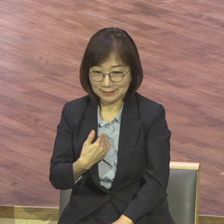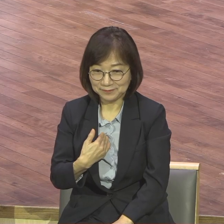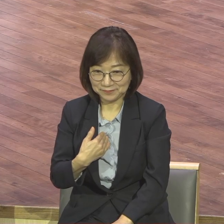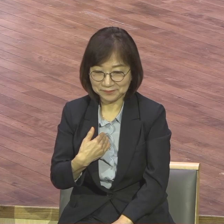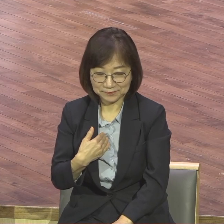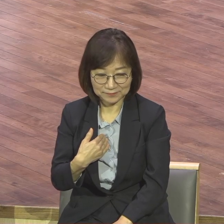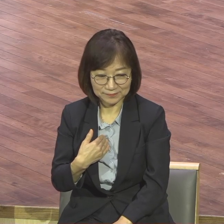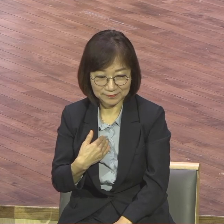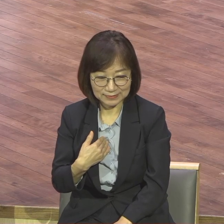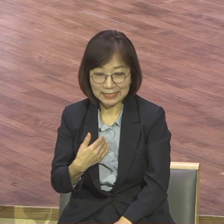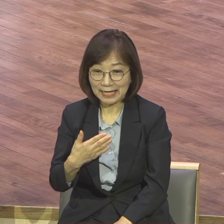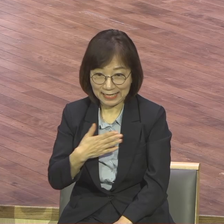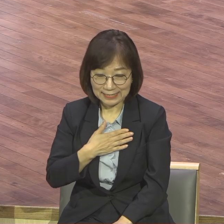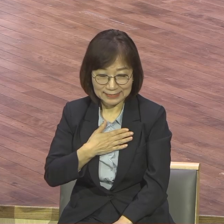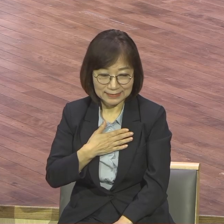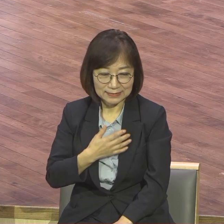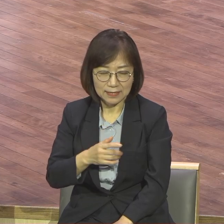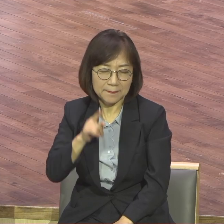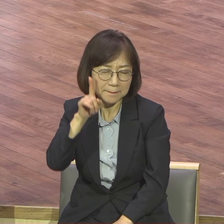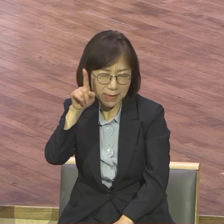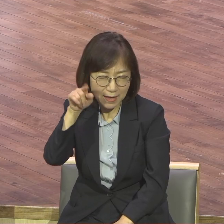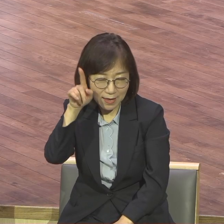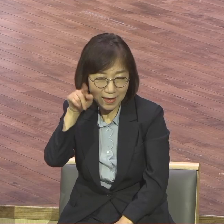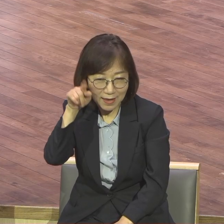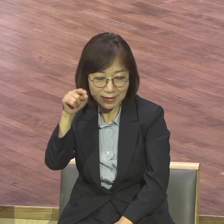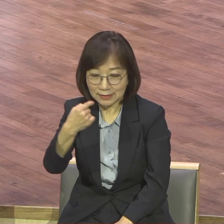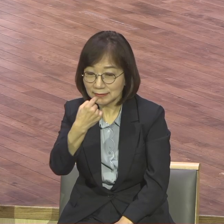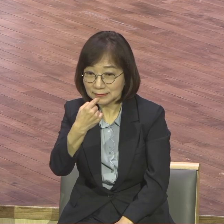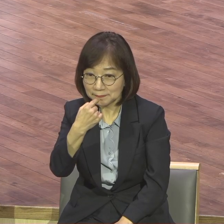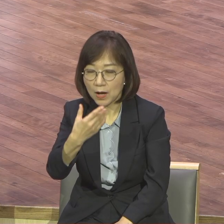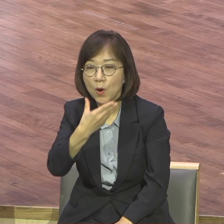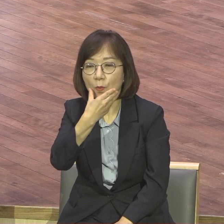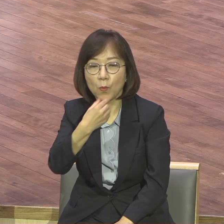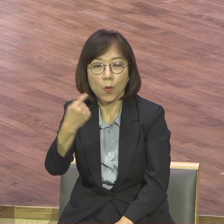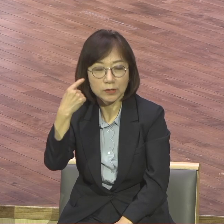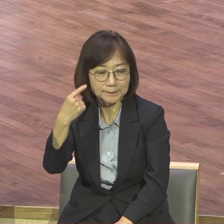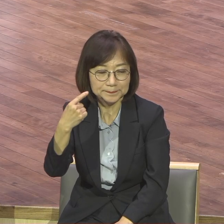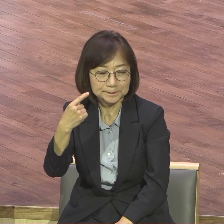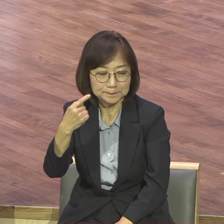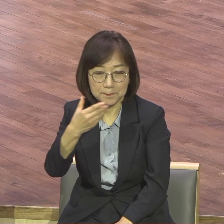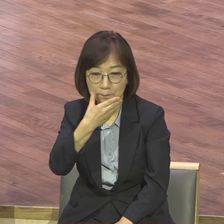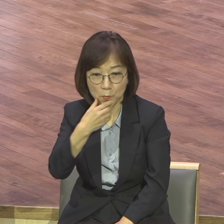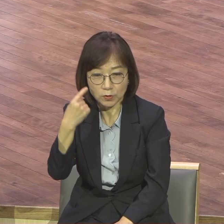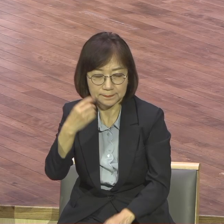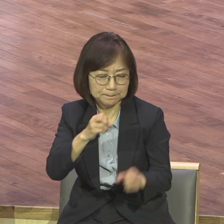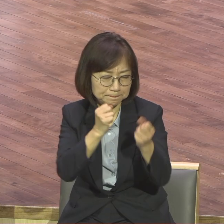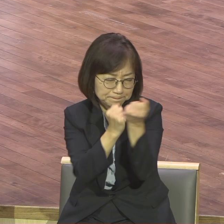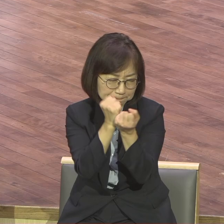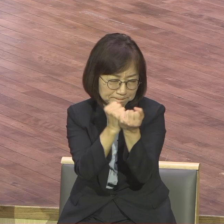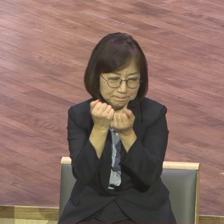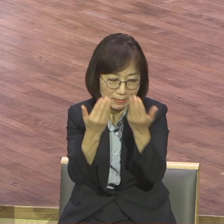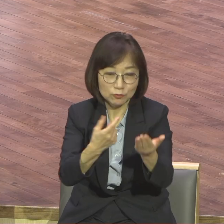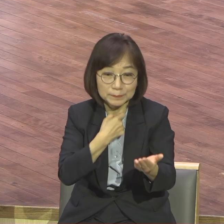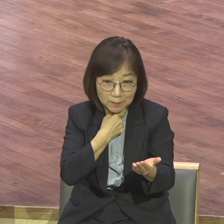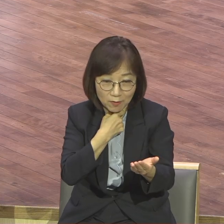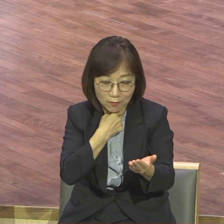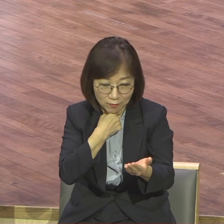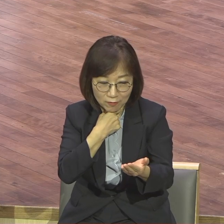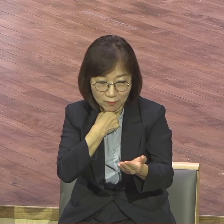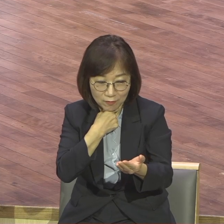늘 뭘 느낀 내 입에서 하루도 빠짐없이 내 입에서 복음 내가 말한다, 복음 말한다,